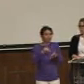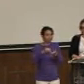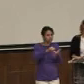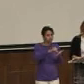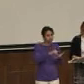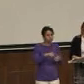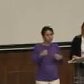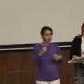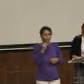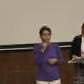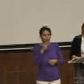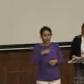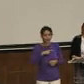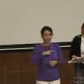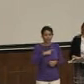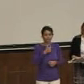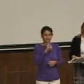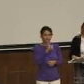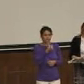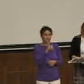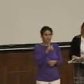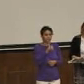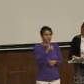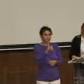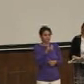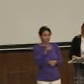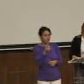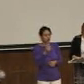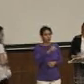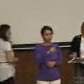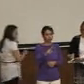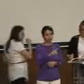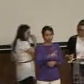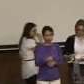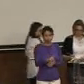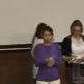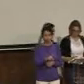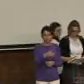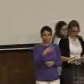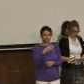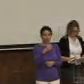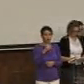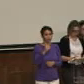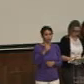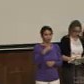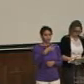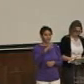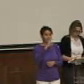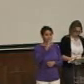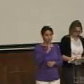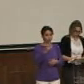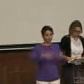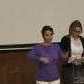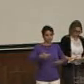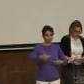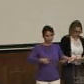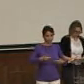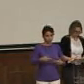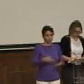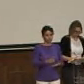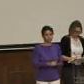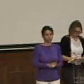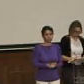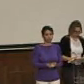ter 600 professores e 450 servidores ou 500